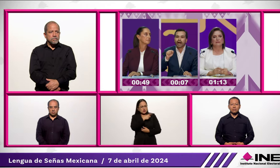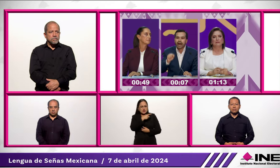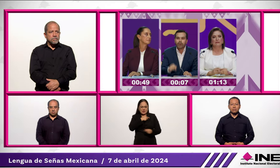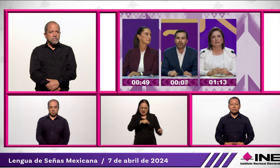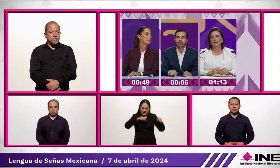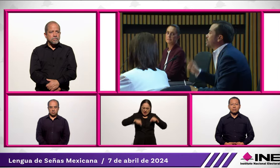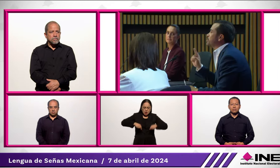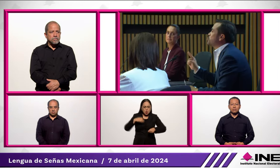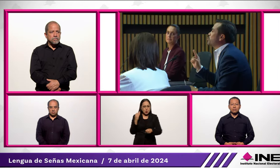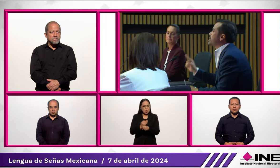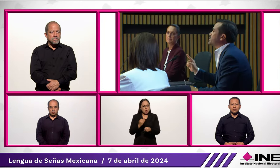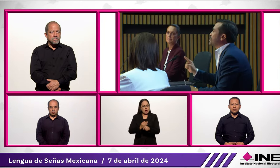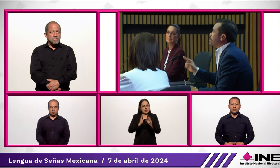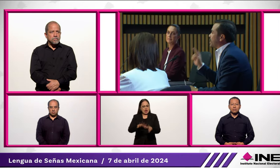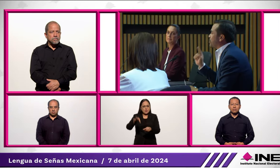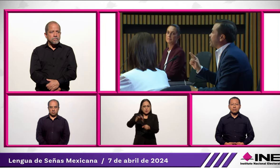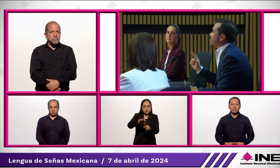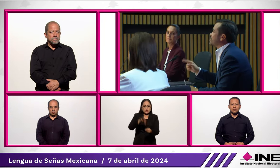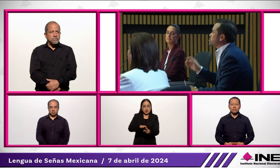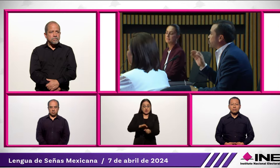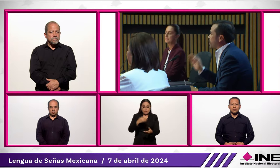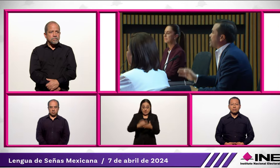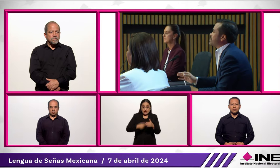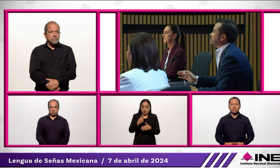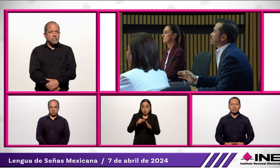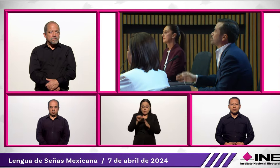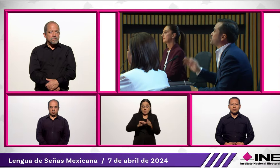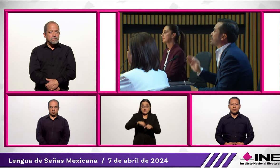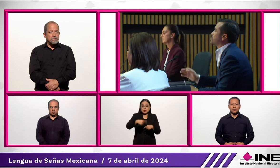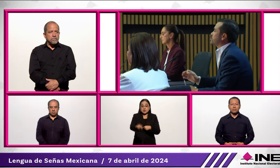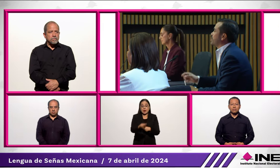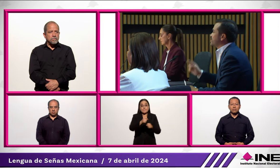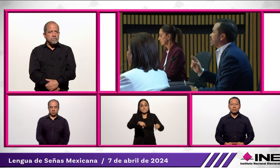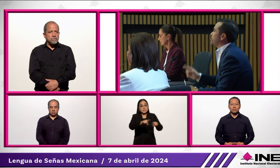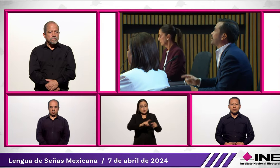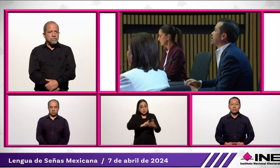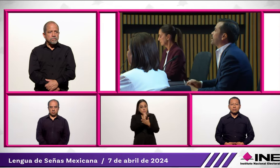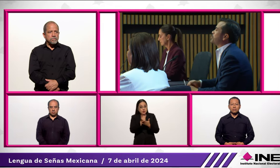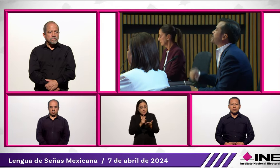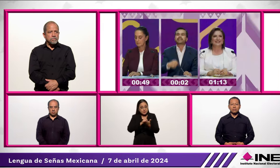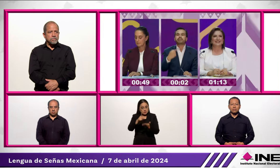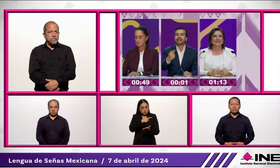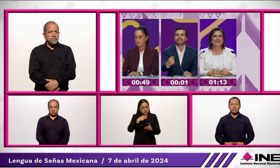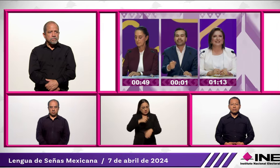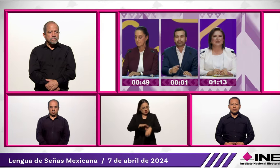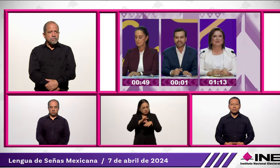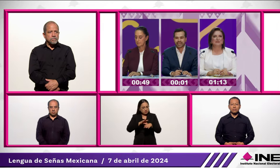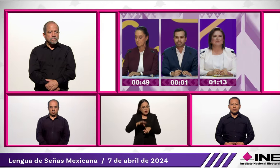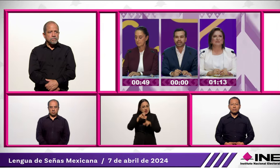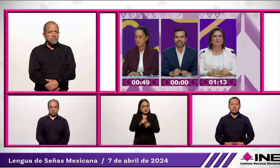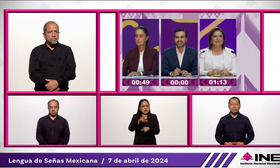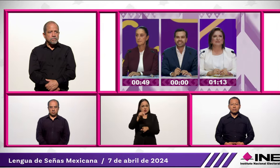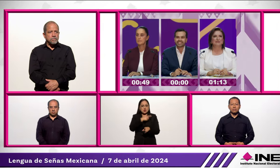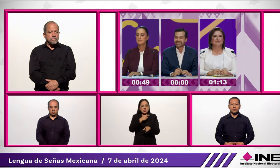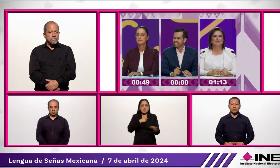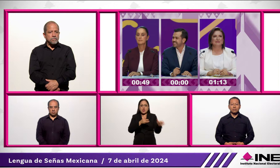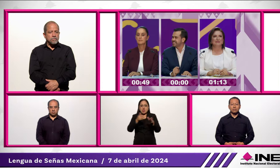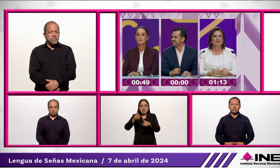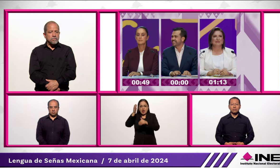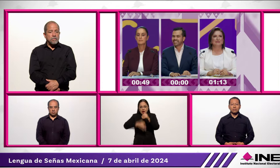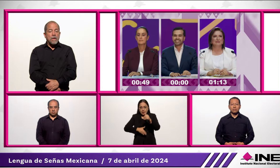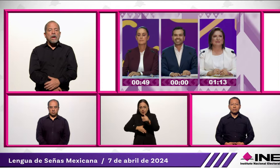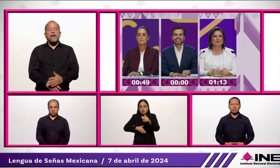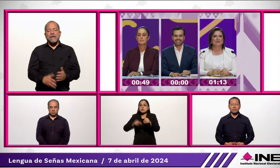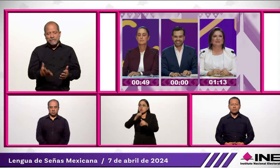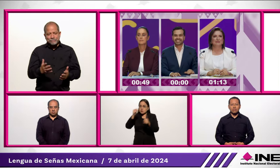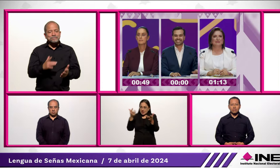votarlo ahora. Todavía tenemos un mes para lograr que esos programas, que esos derechos sean una realidad. No hay que esperar hasta que pase la campaña. Gracias. Se